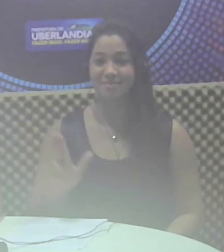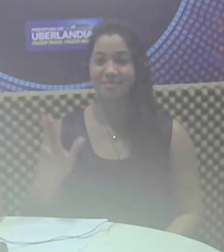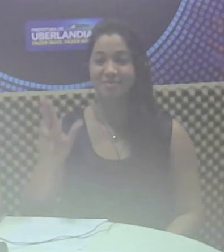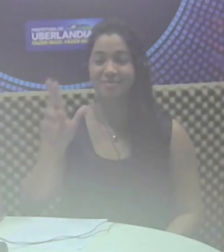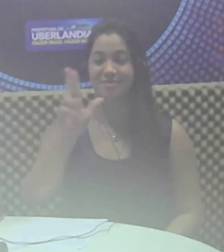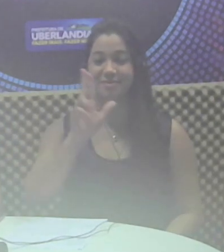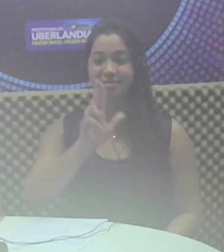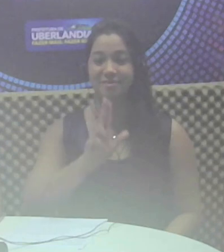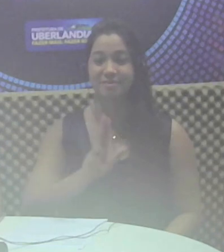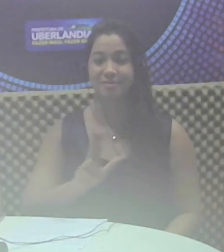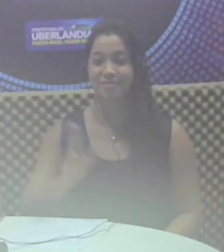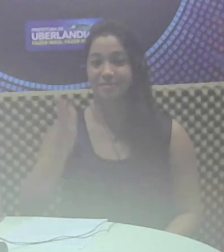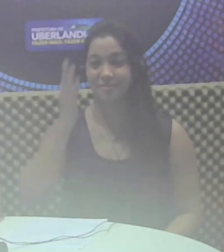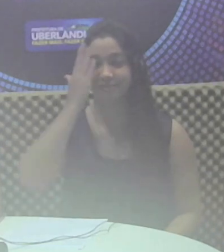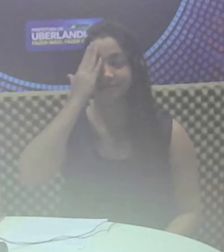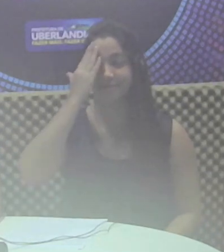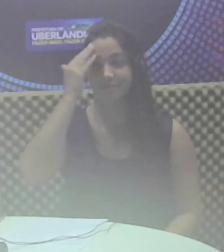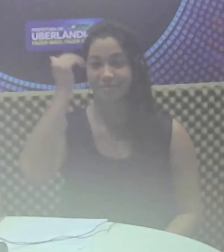Uberlândia,